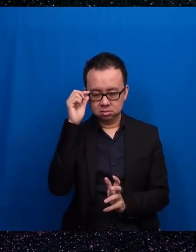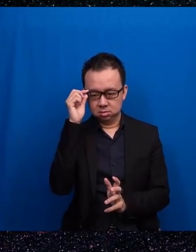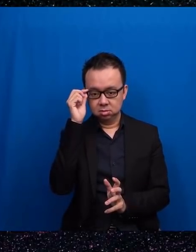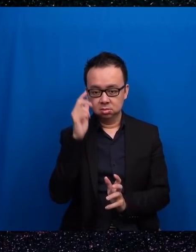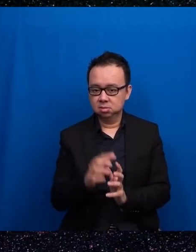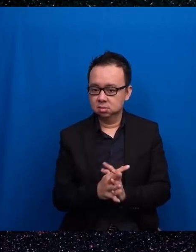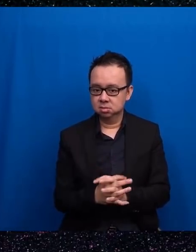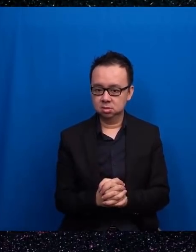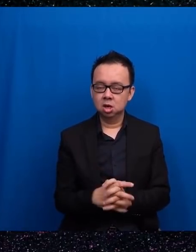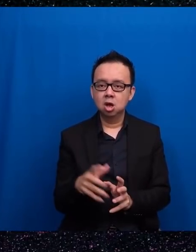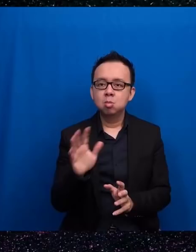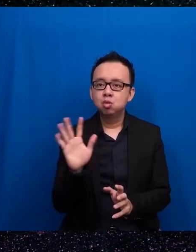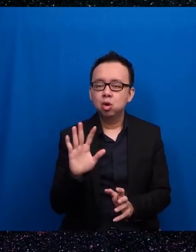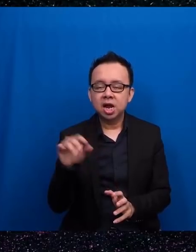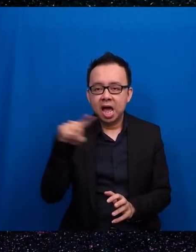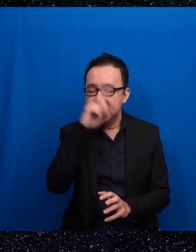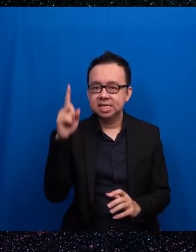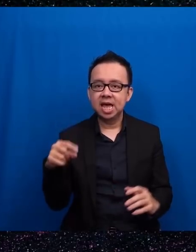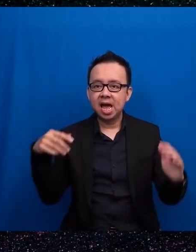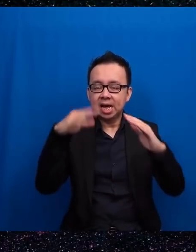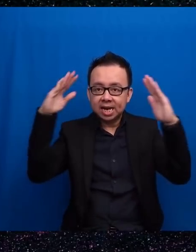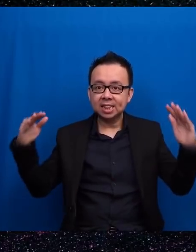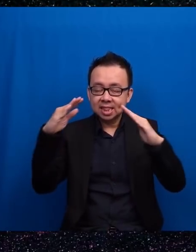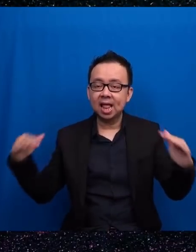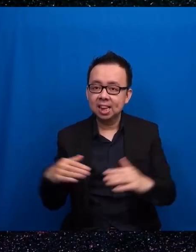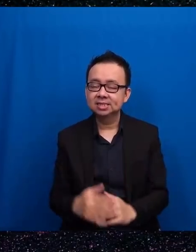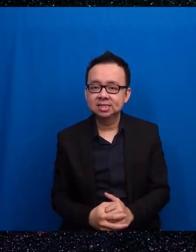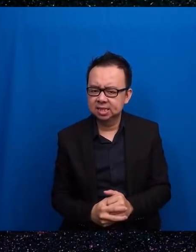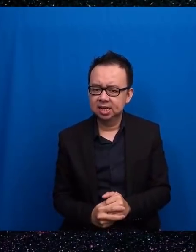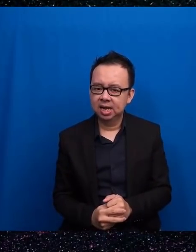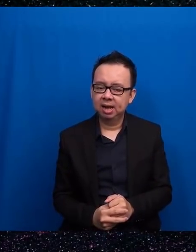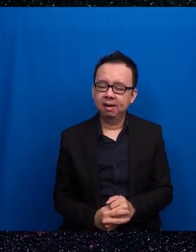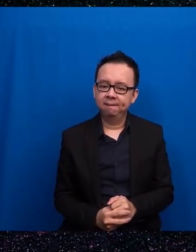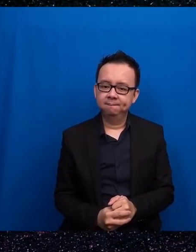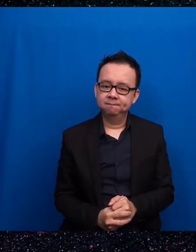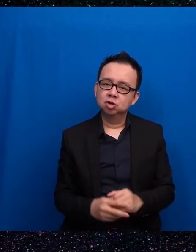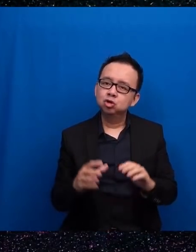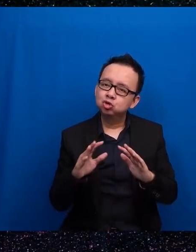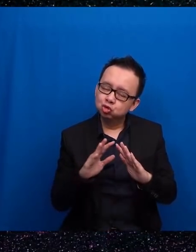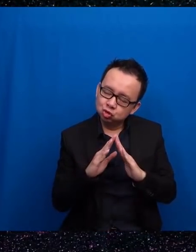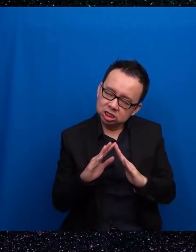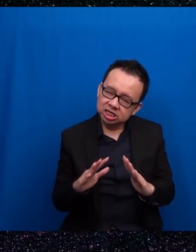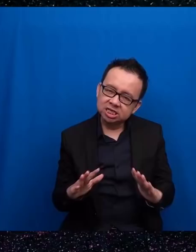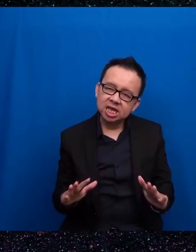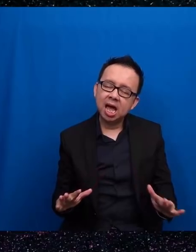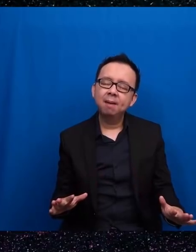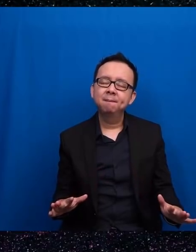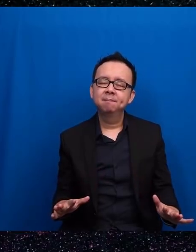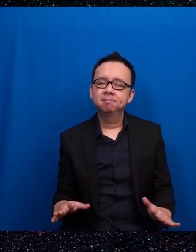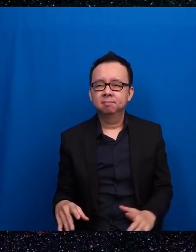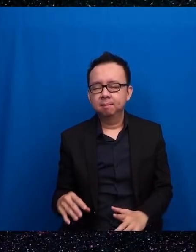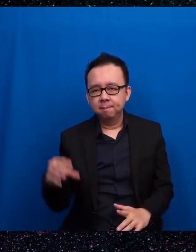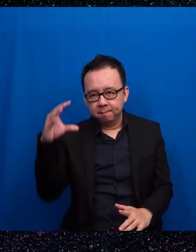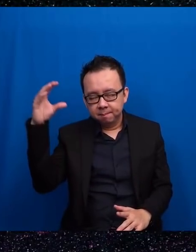saja, malam sunyi senyap. Pagi sepi, tidak seperti